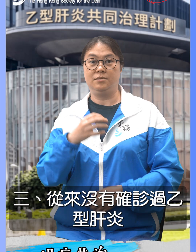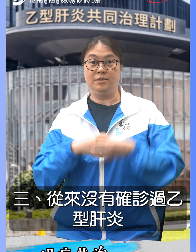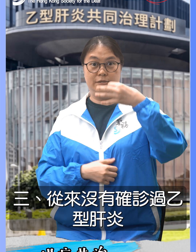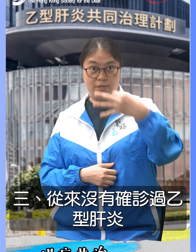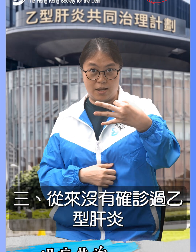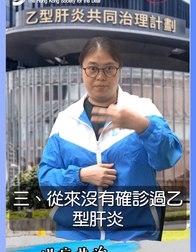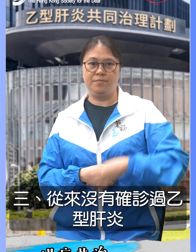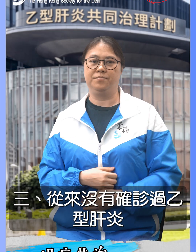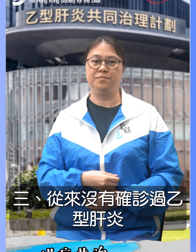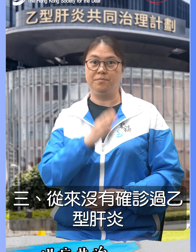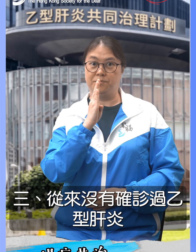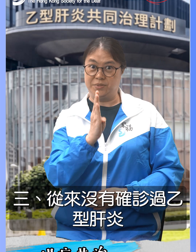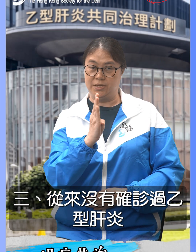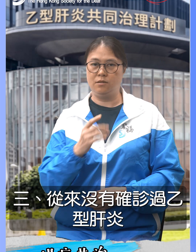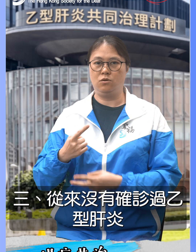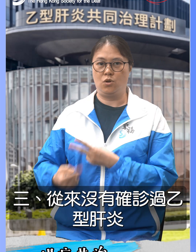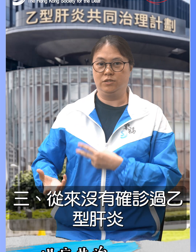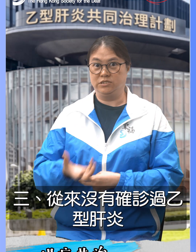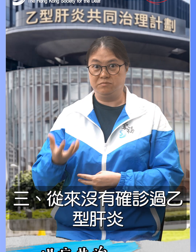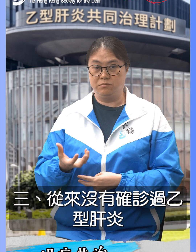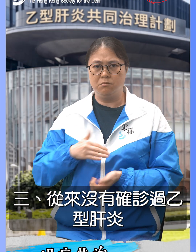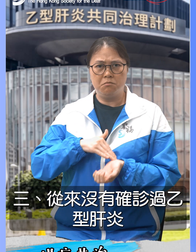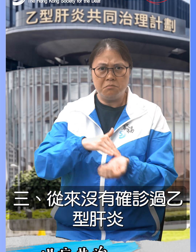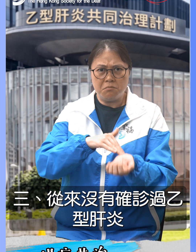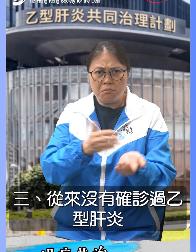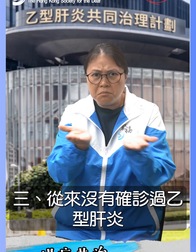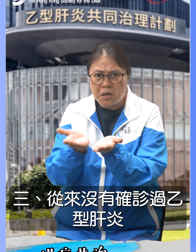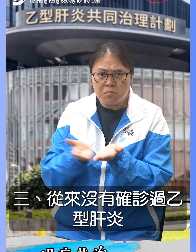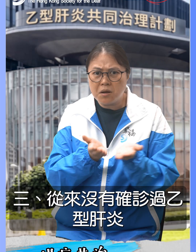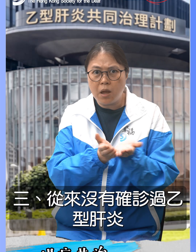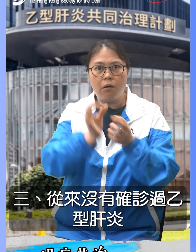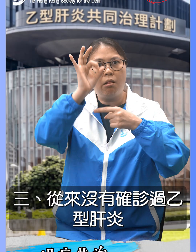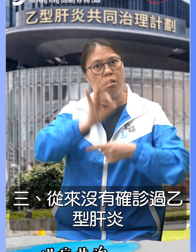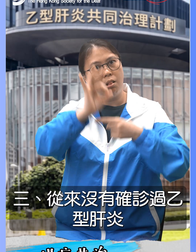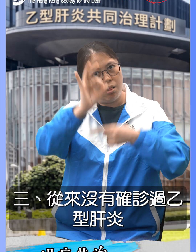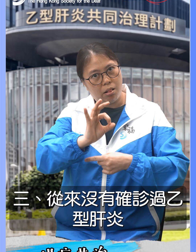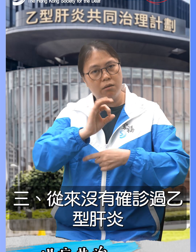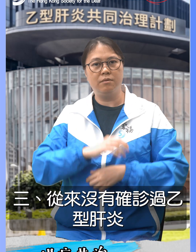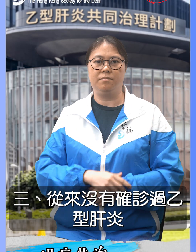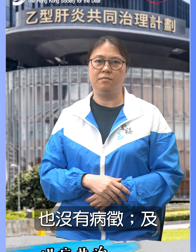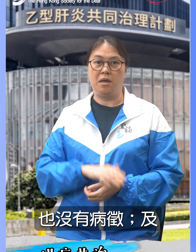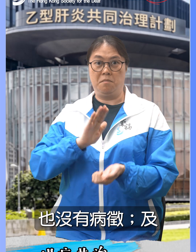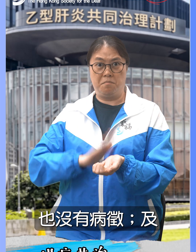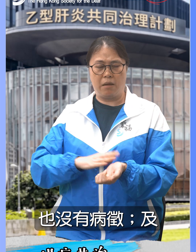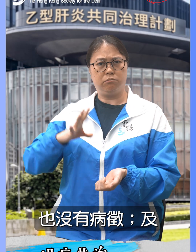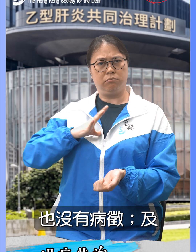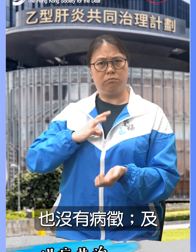第三，從來冇確診過乙型肝炎，亦都冇病